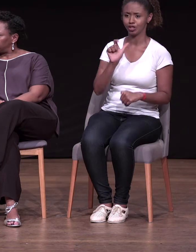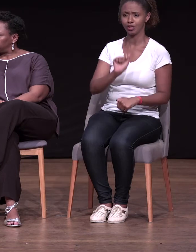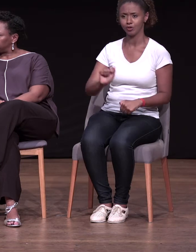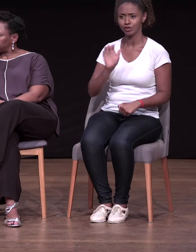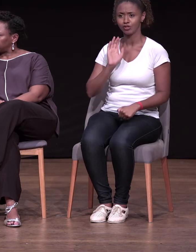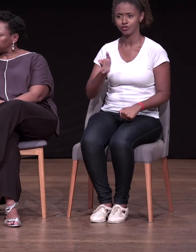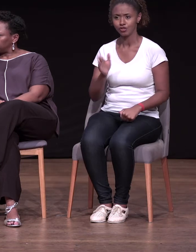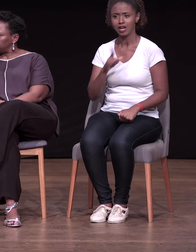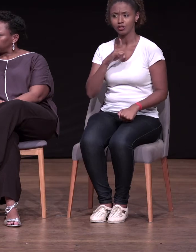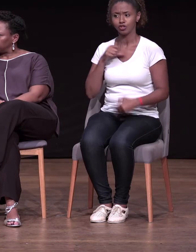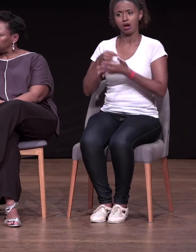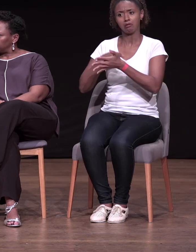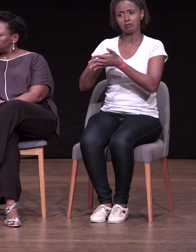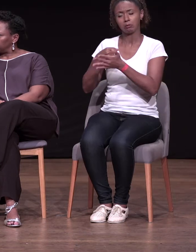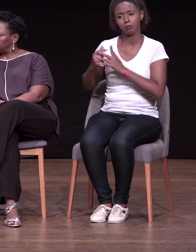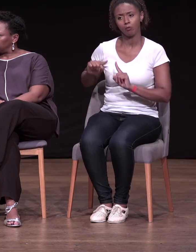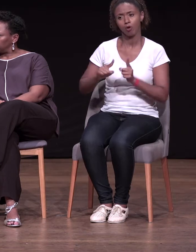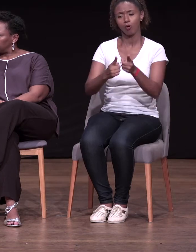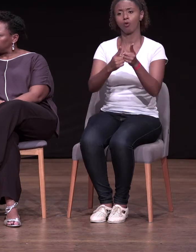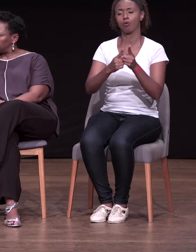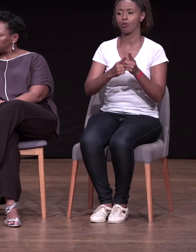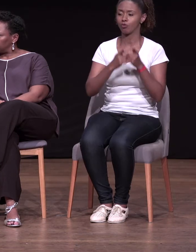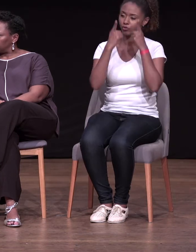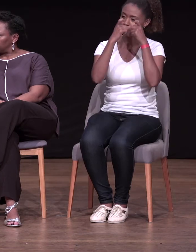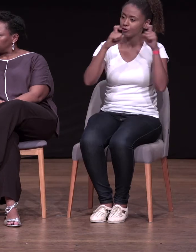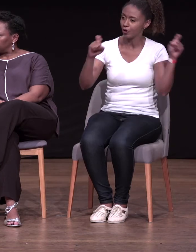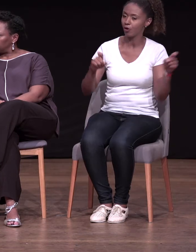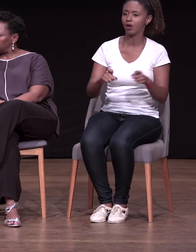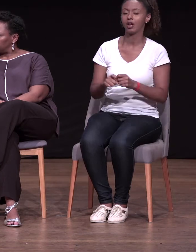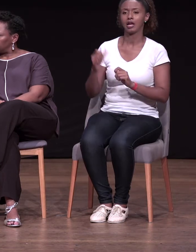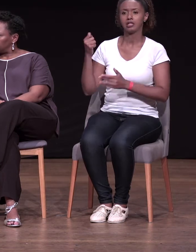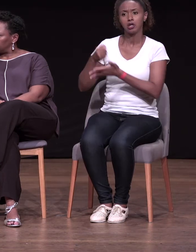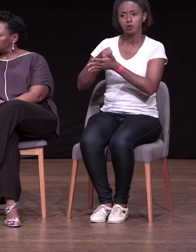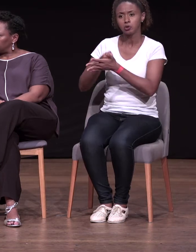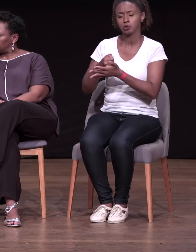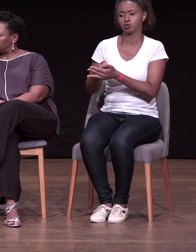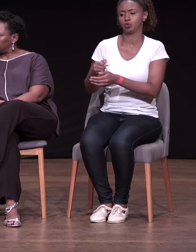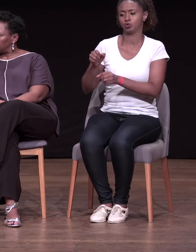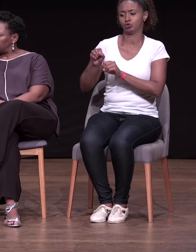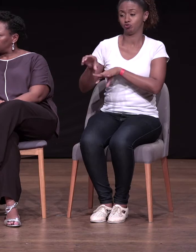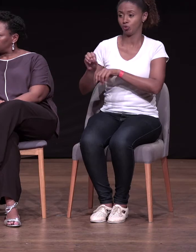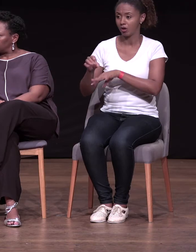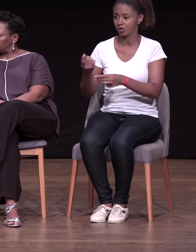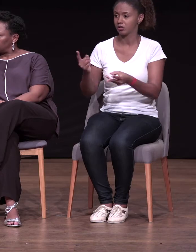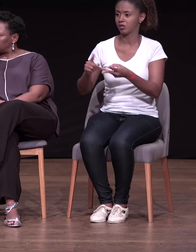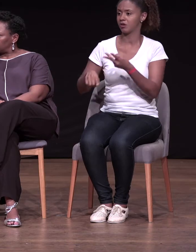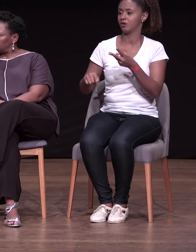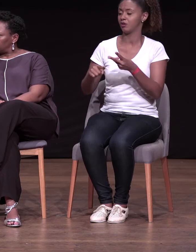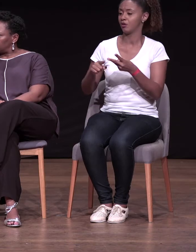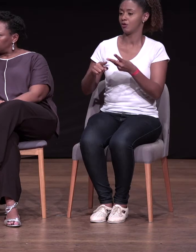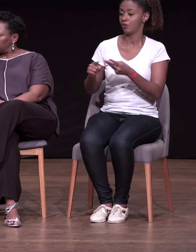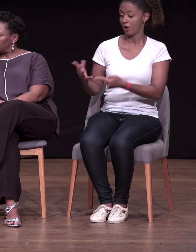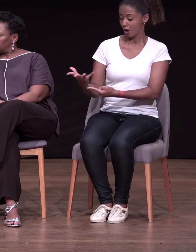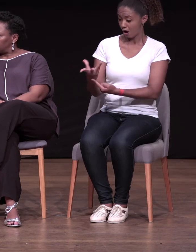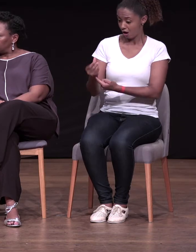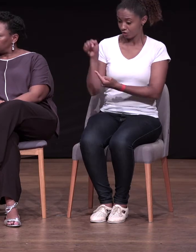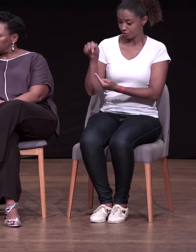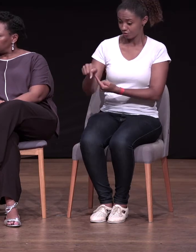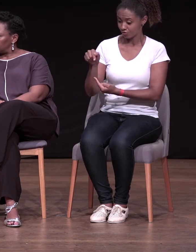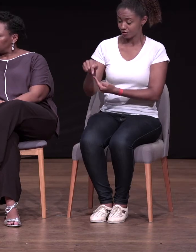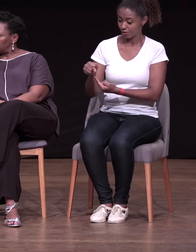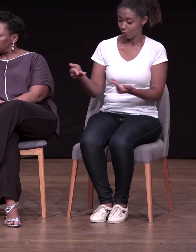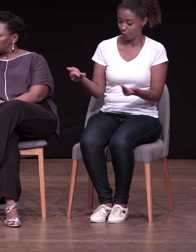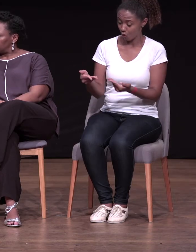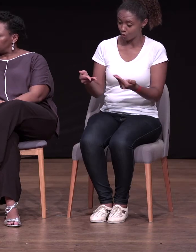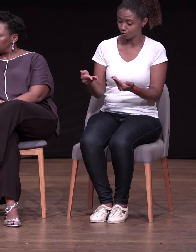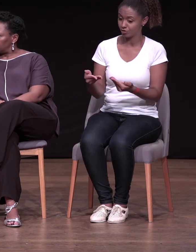uma luta de combate à violência à comunidade negra, uma luta de direito por educação, e também uma formação artística. O que a gente vê